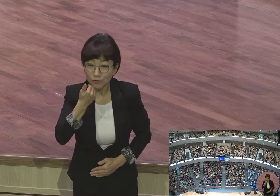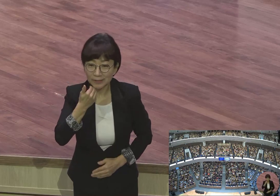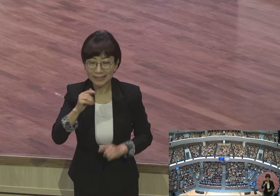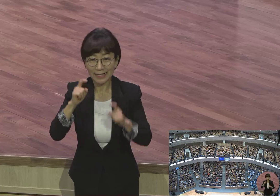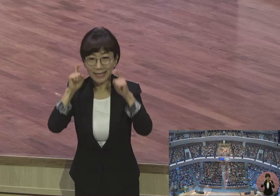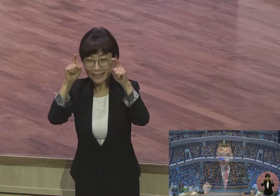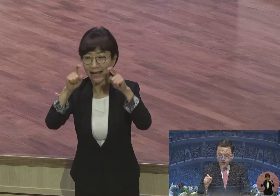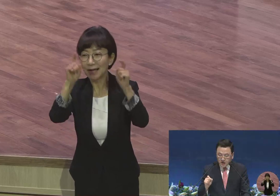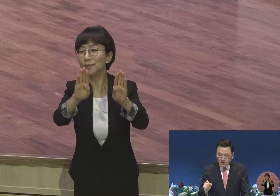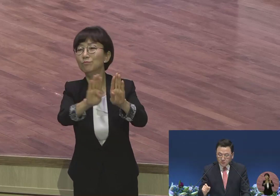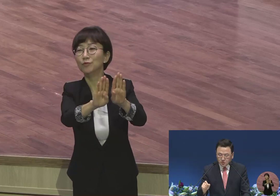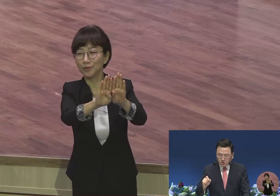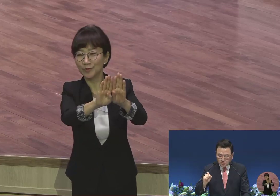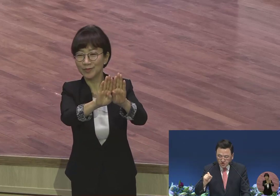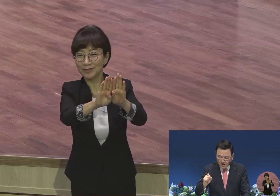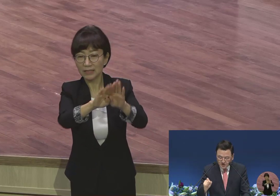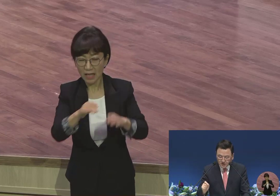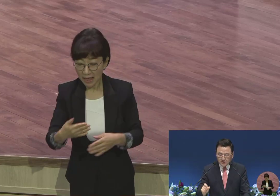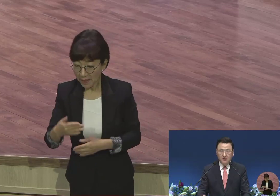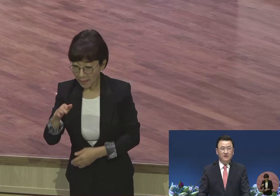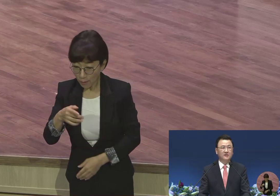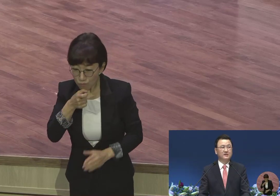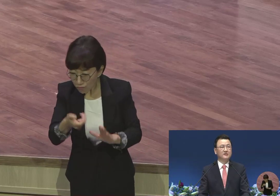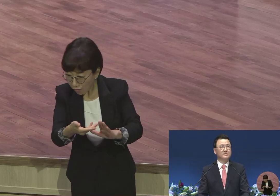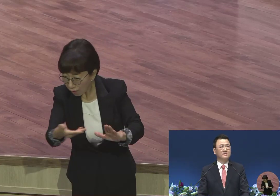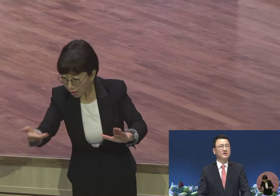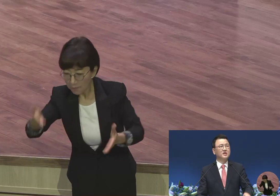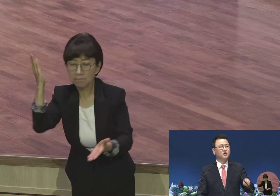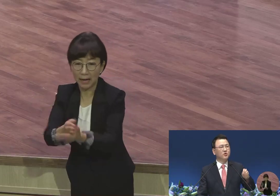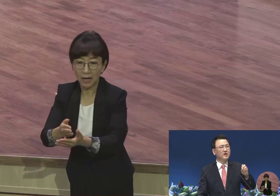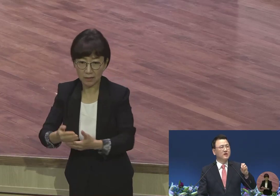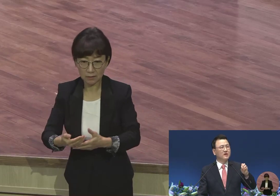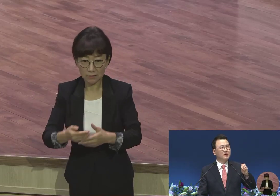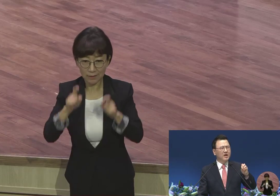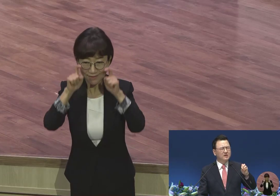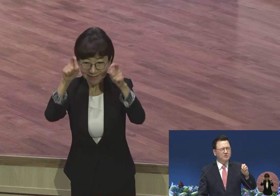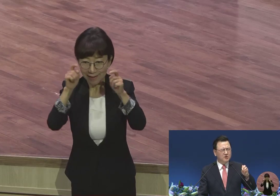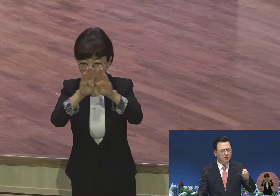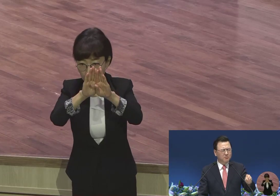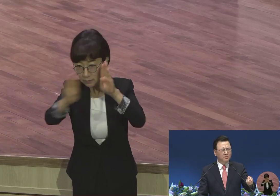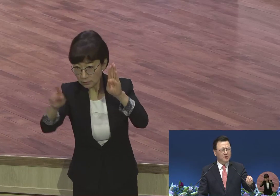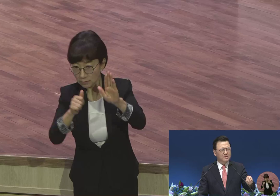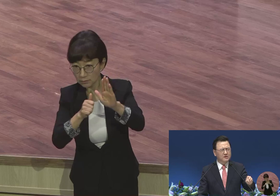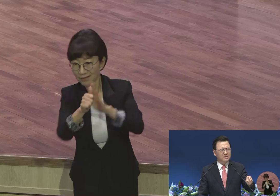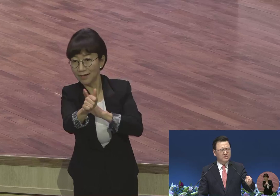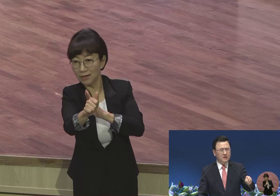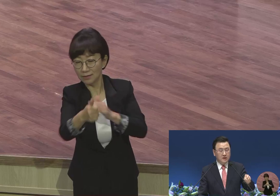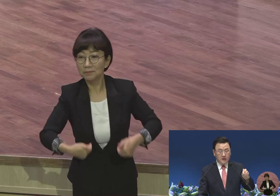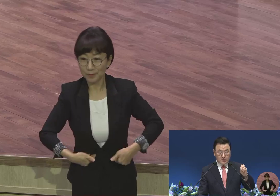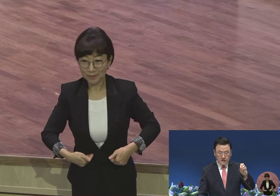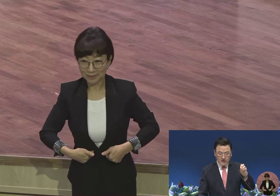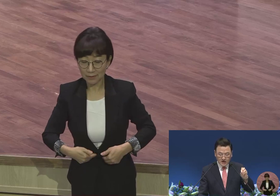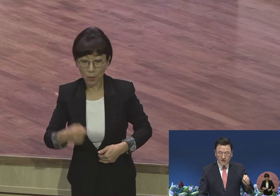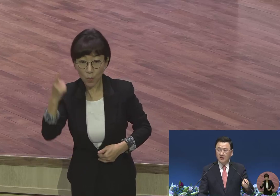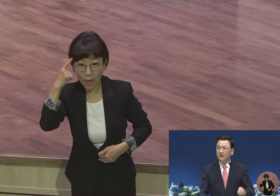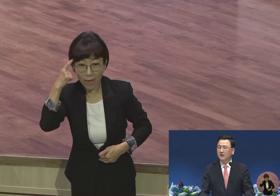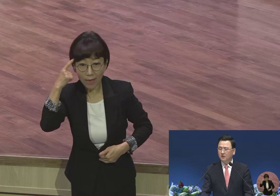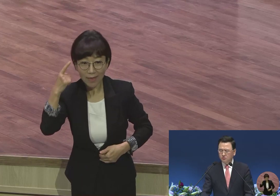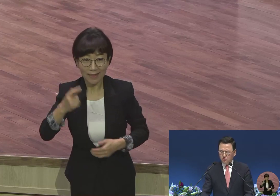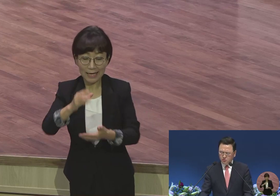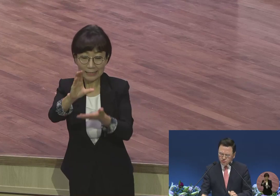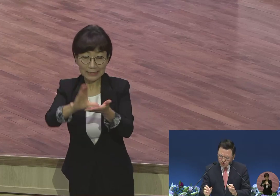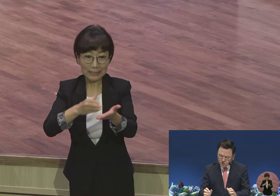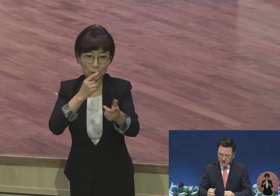베데스다의 문이 아닌 양의 문으로 들어가셔야 된대. 그리스도의 말씀이 선포되는